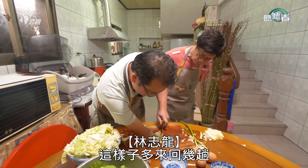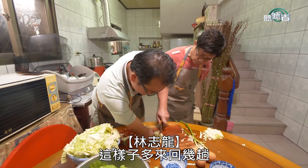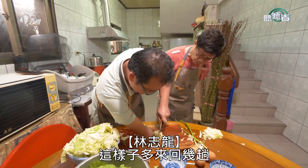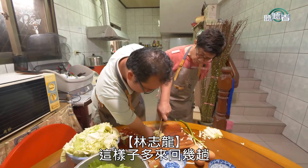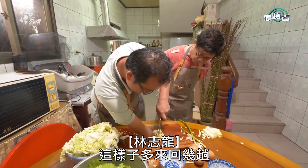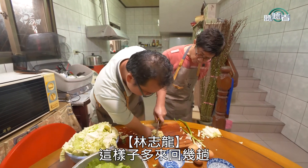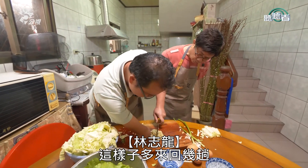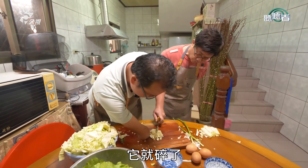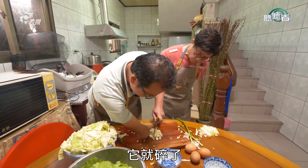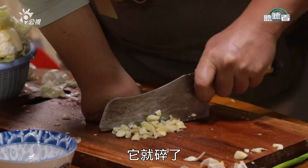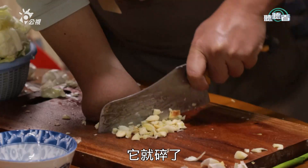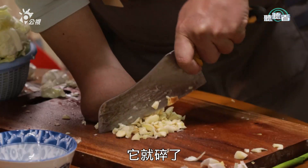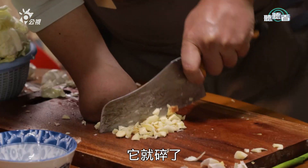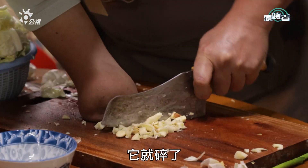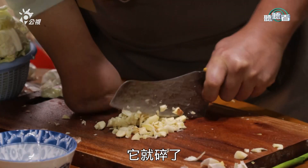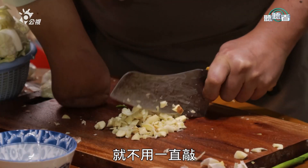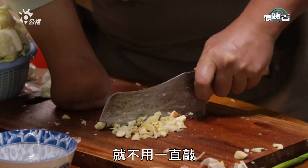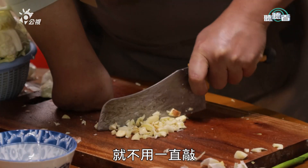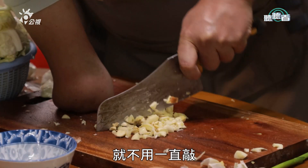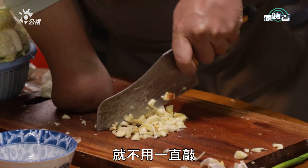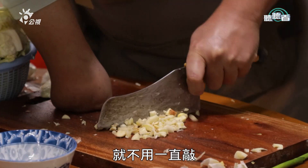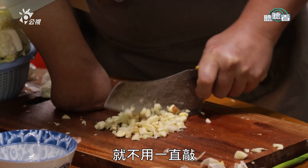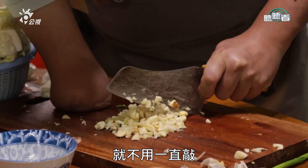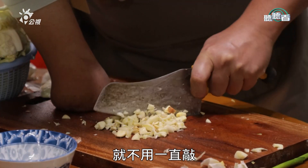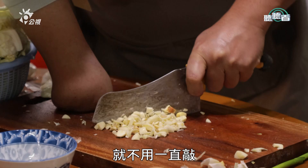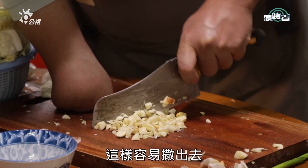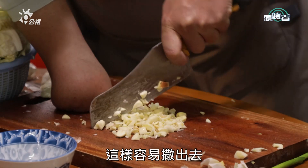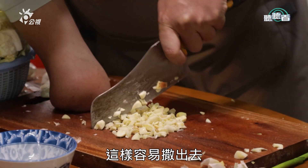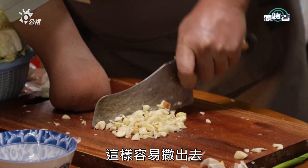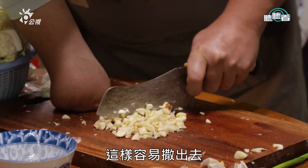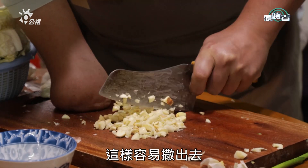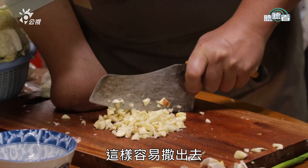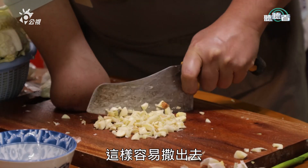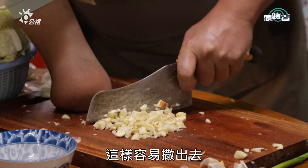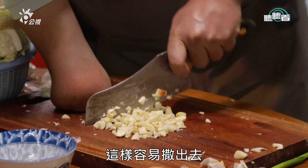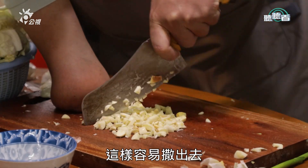几趟吼，它就碎了，就不用一直敲，这样子容易吼撒出去。